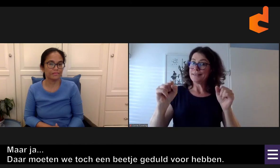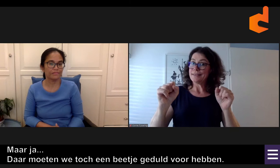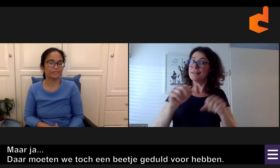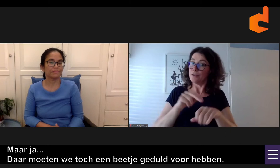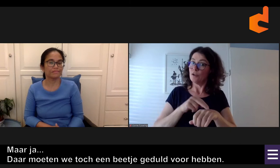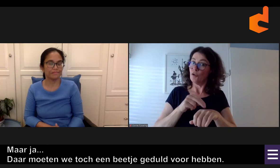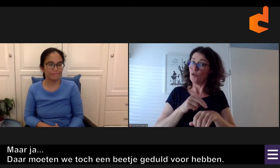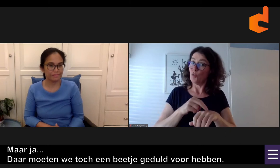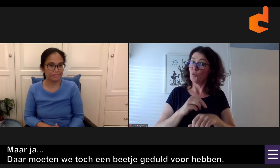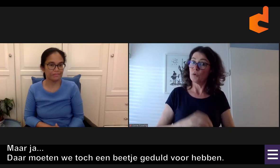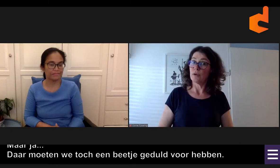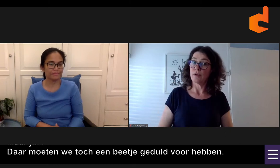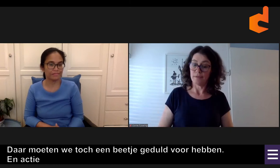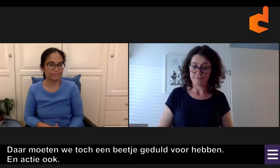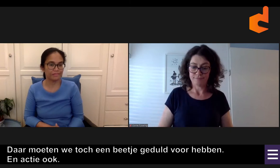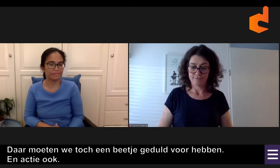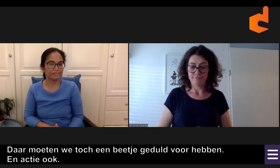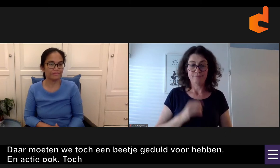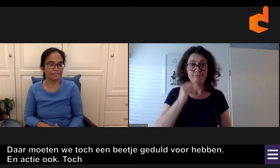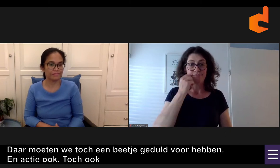En actie ook. Toch ook is die actie nodig.